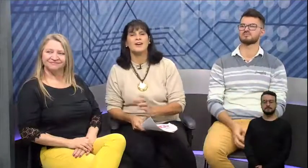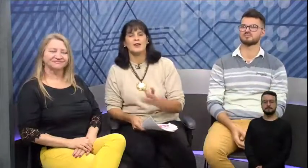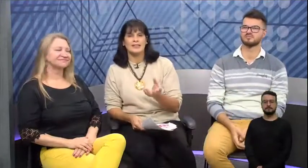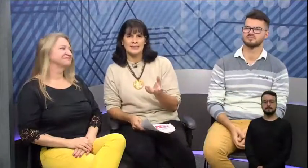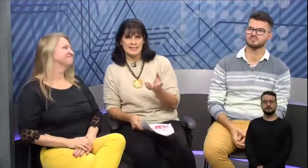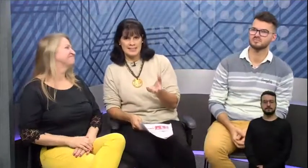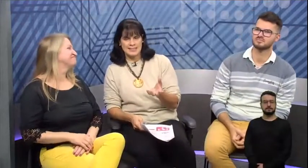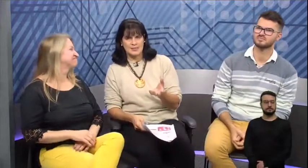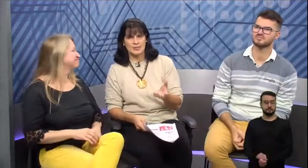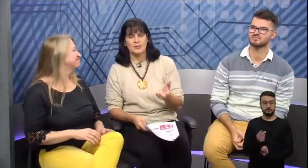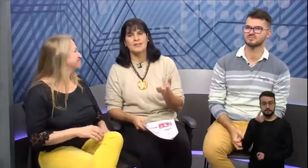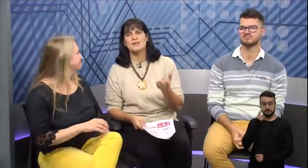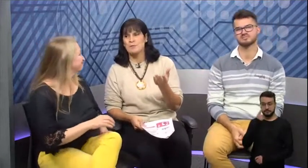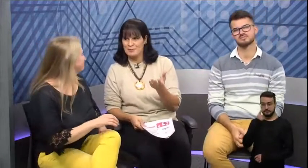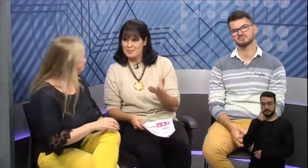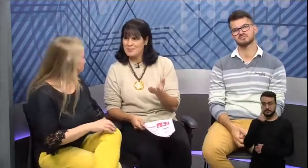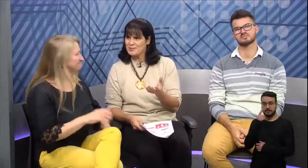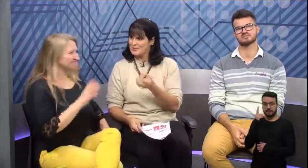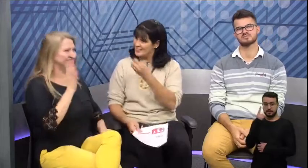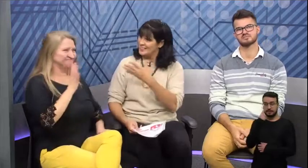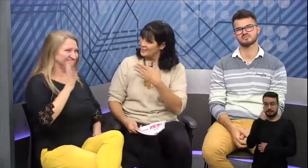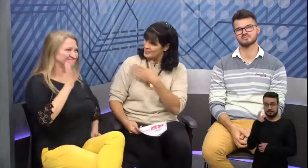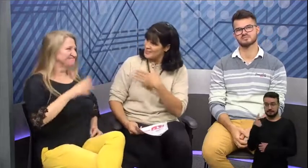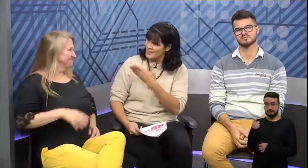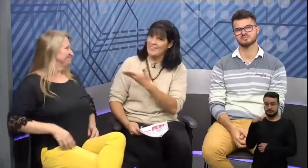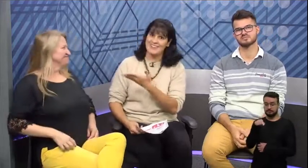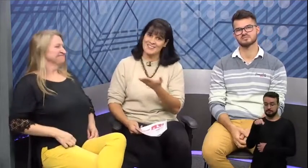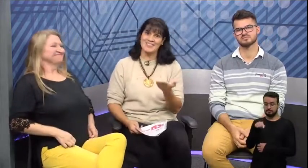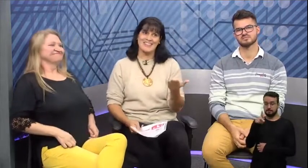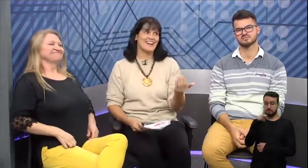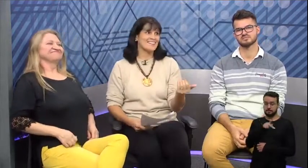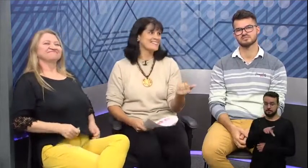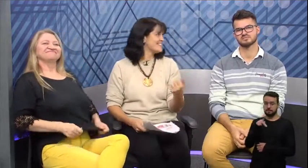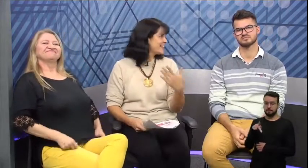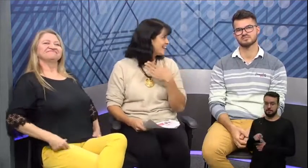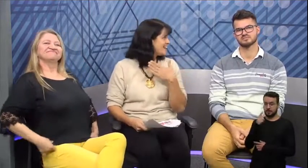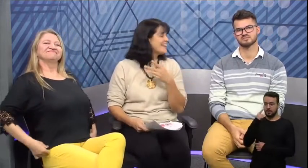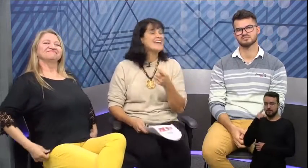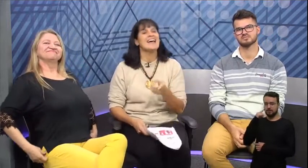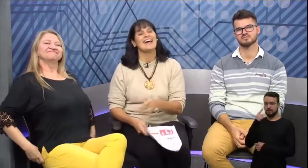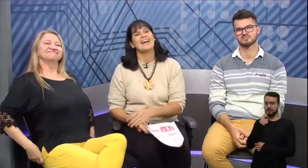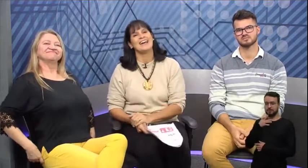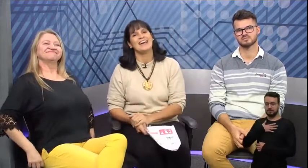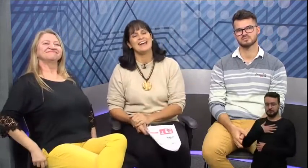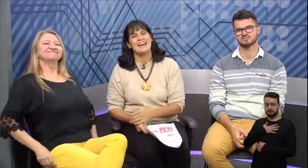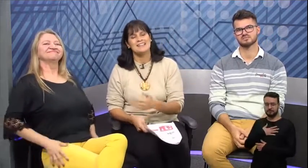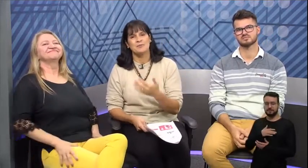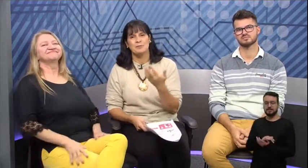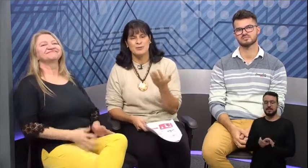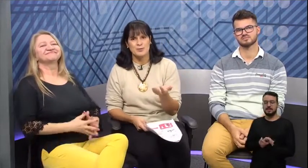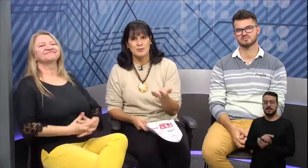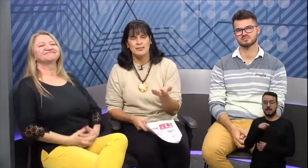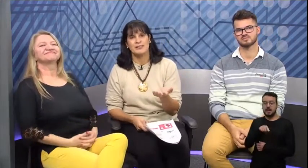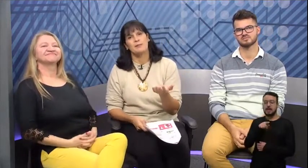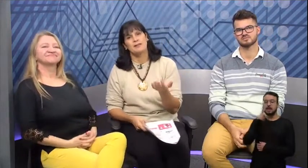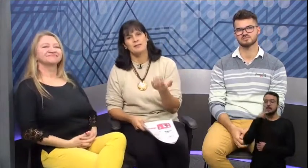Olha que interessante. Então, essa é uma professora... eles gostaram, né? Essa é uma professora que trabalha com a